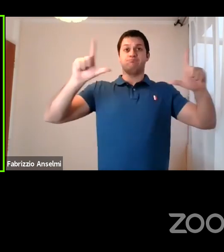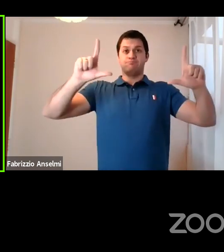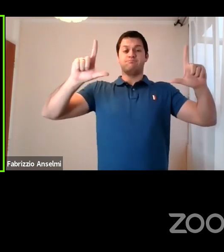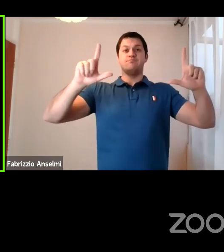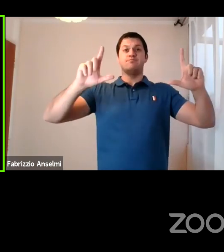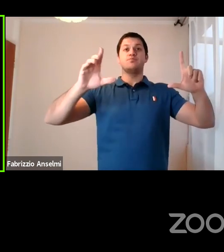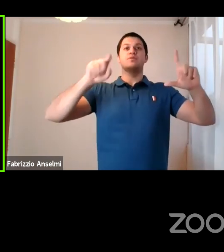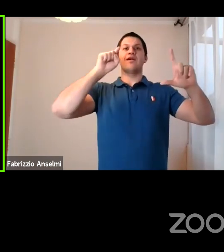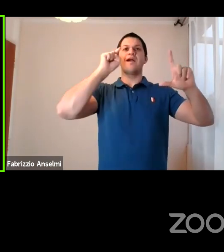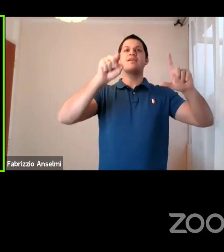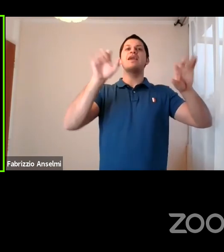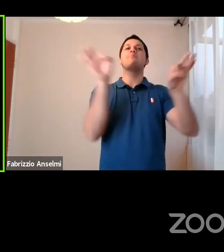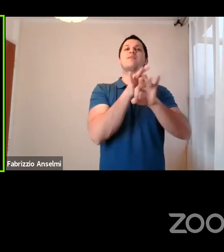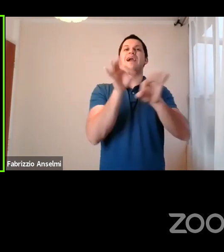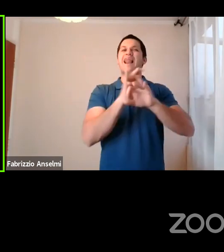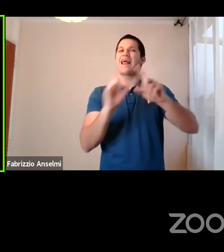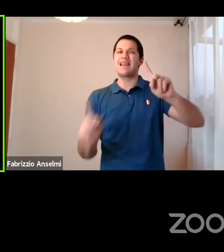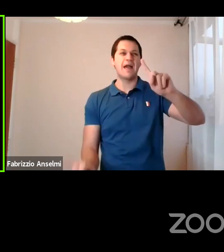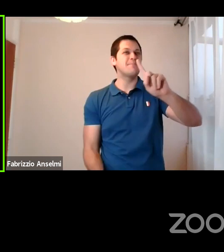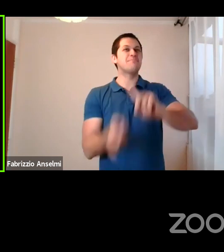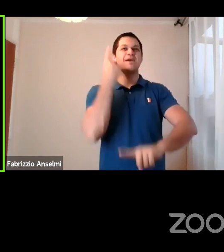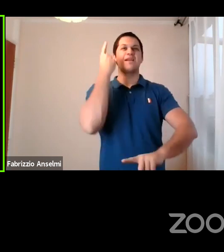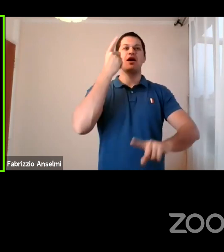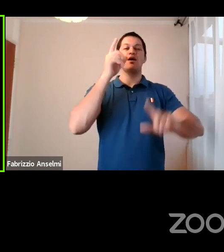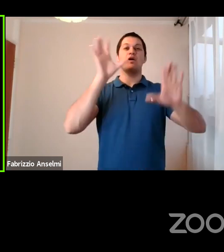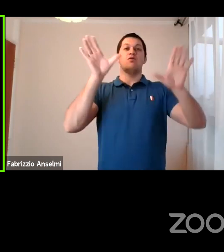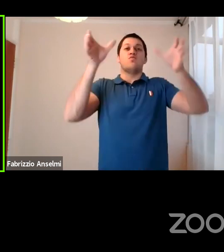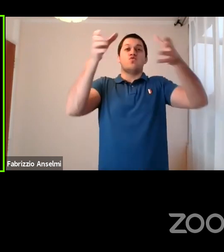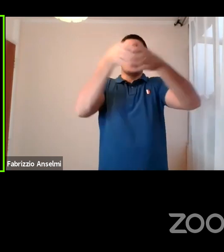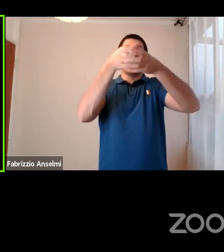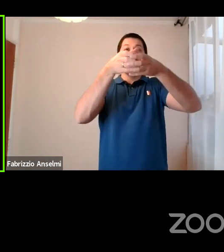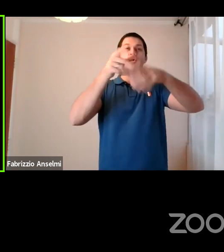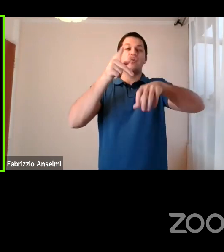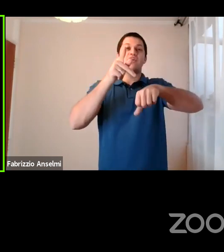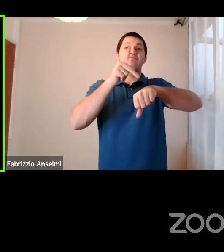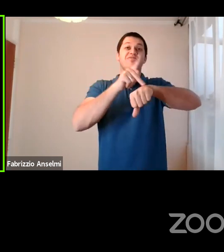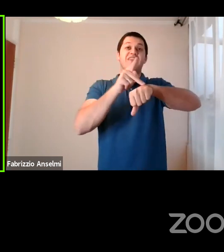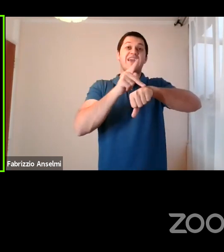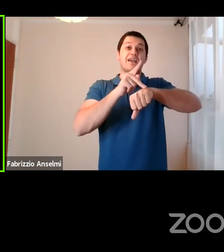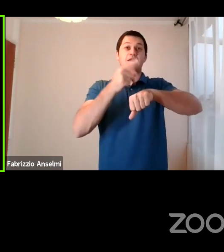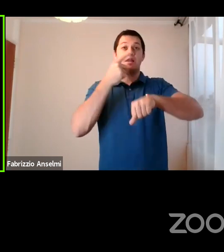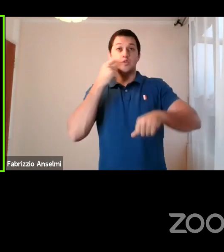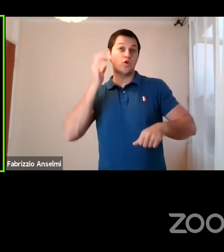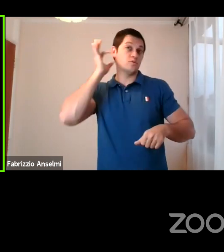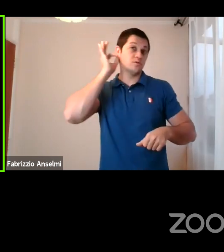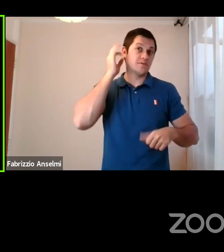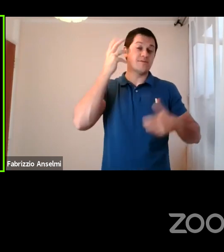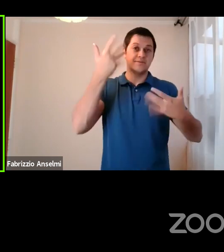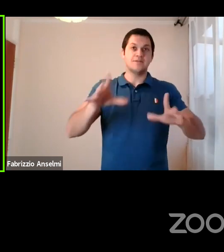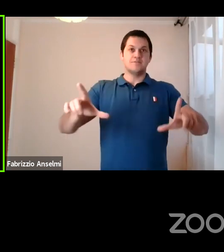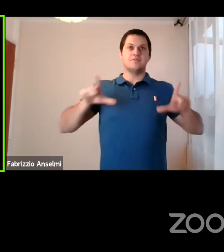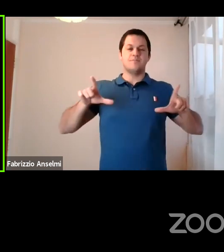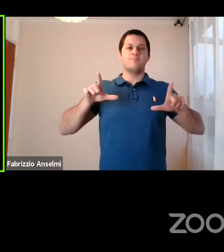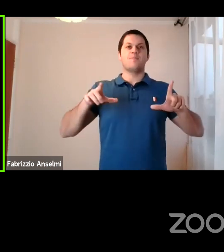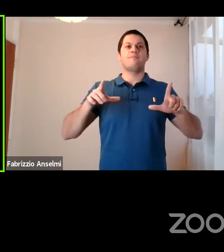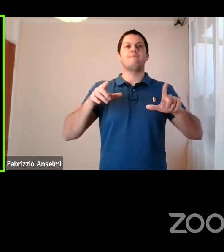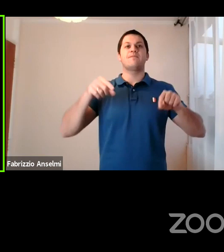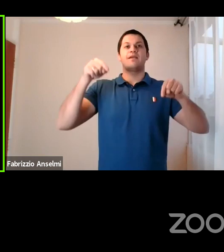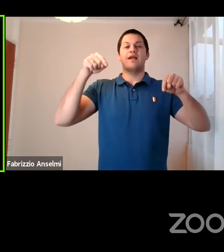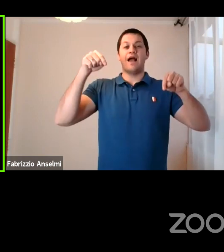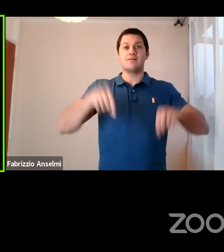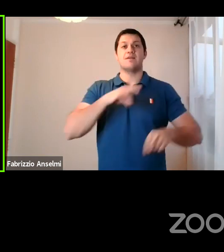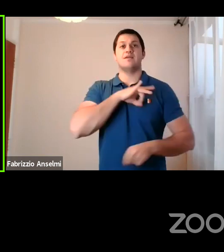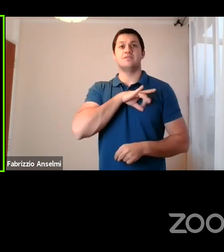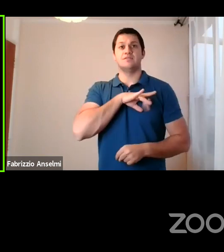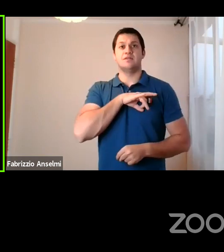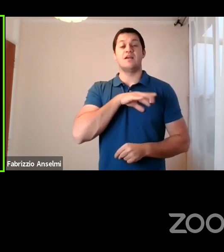primera generación de kinesiólogas, o sea, kinesiólogos y kinesiólogas egresados de nuestro país,